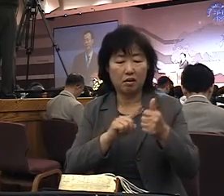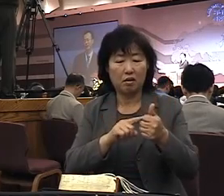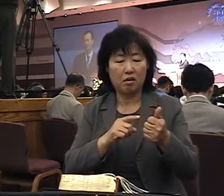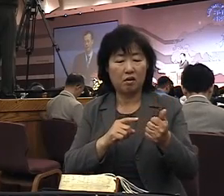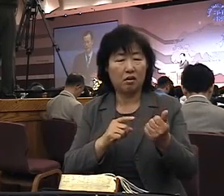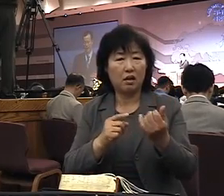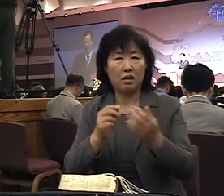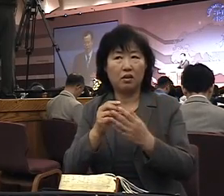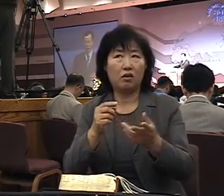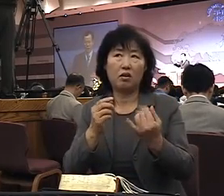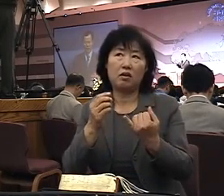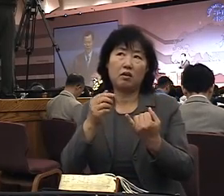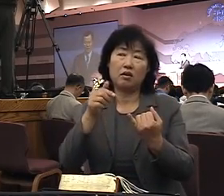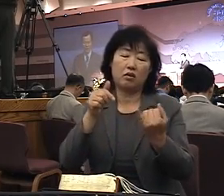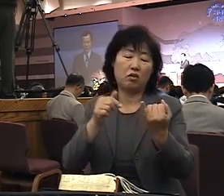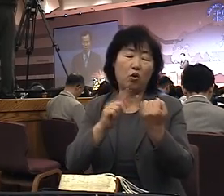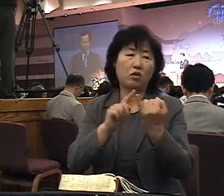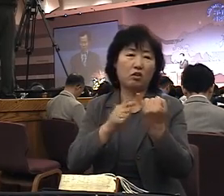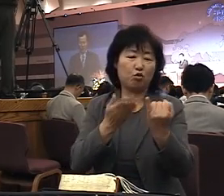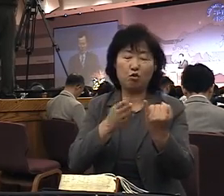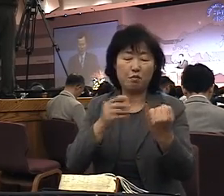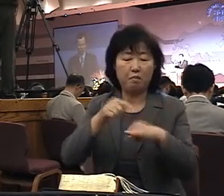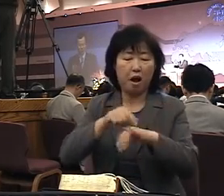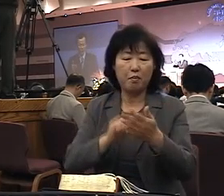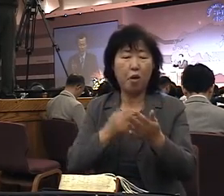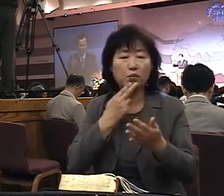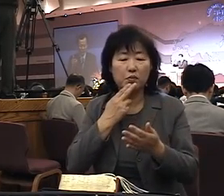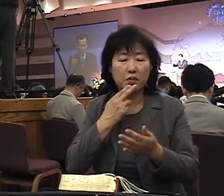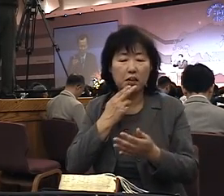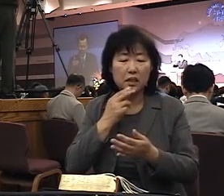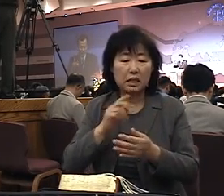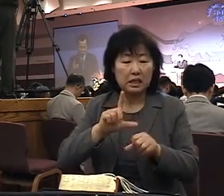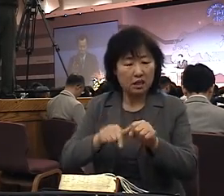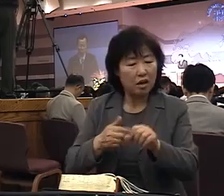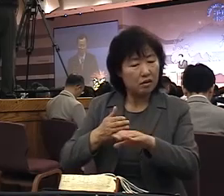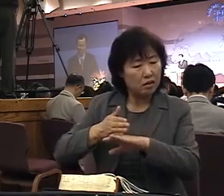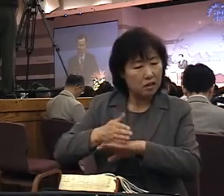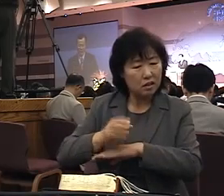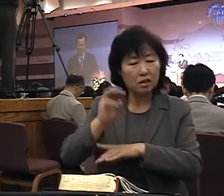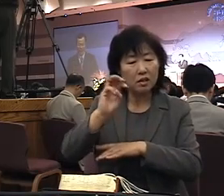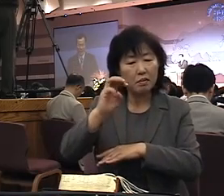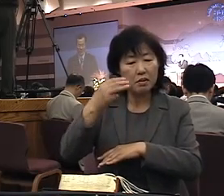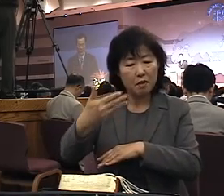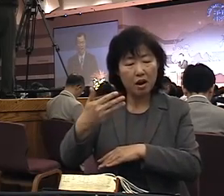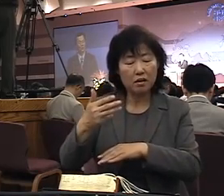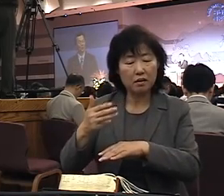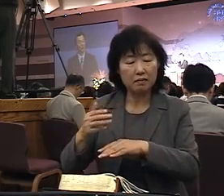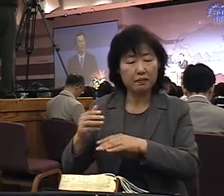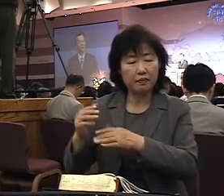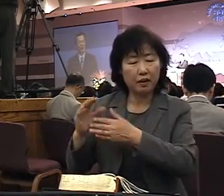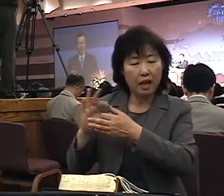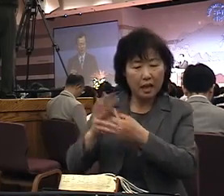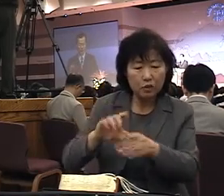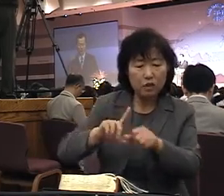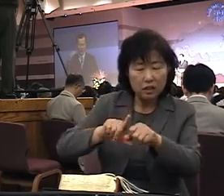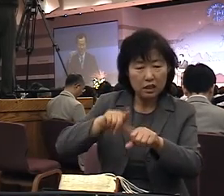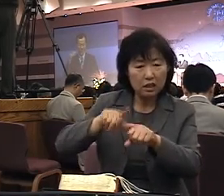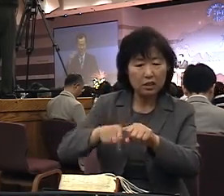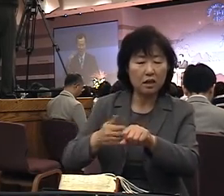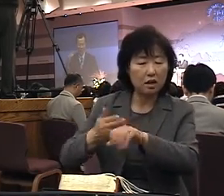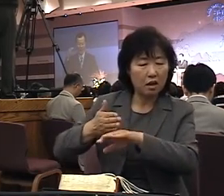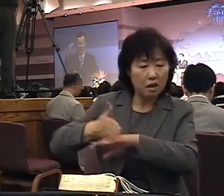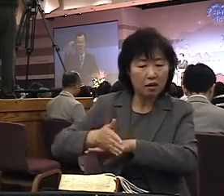마찬가지입니다. 그런데 시간이 지나서 38장 말씀을 이제 계속 보면은 시간이 지나서